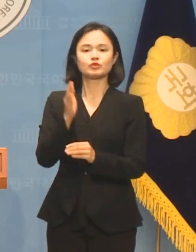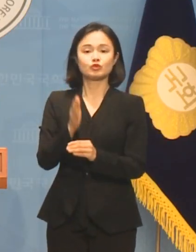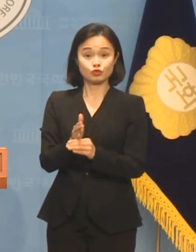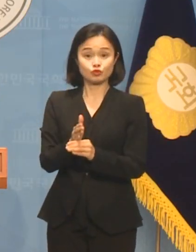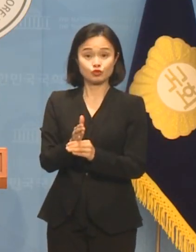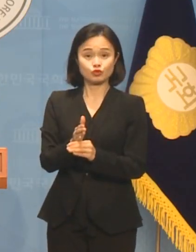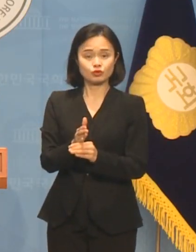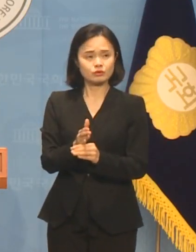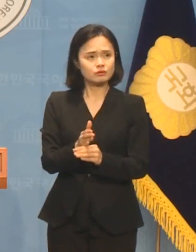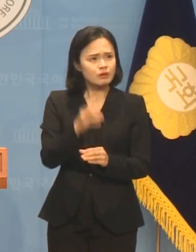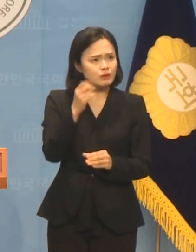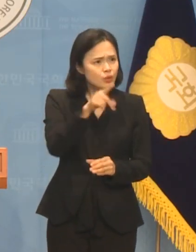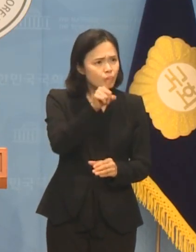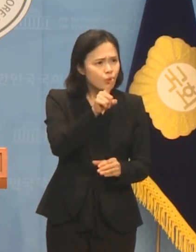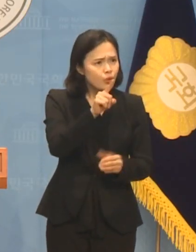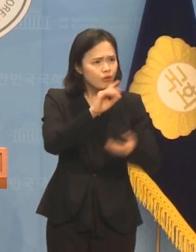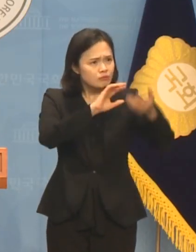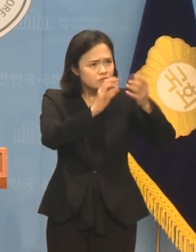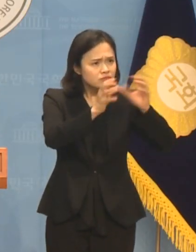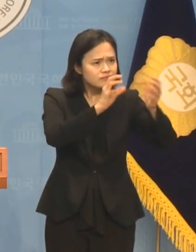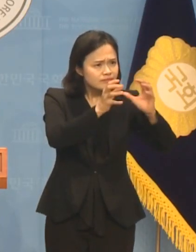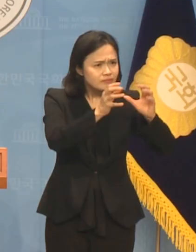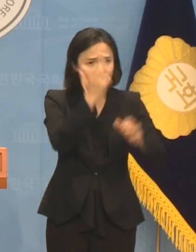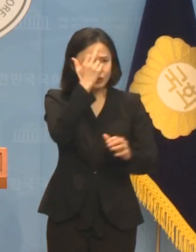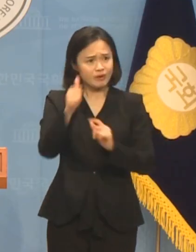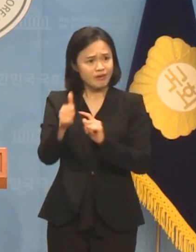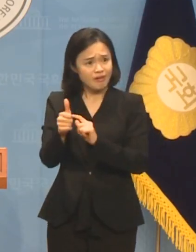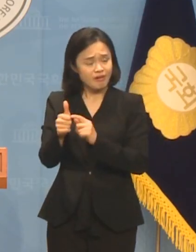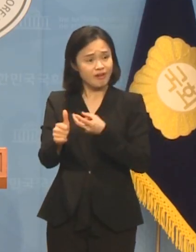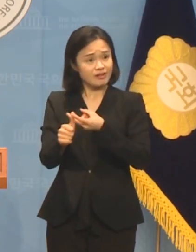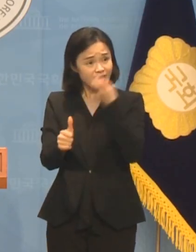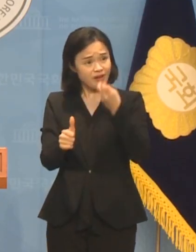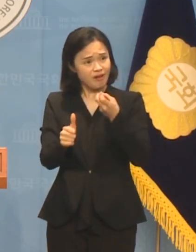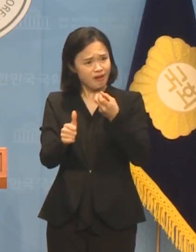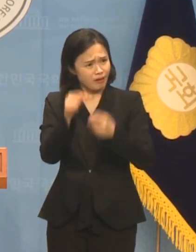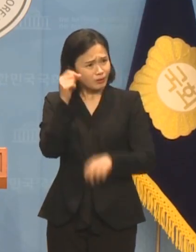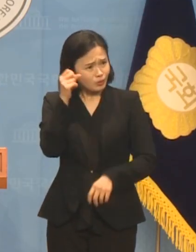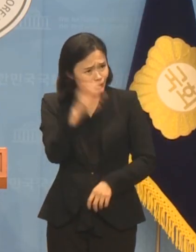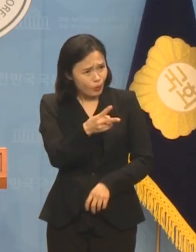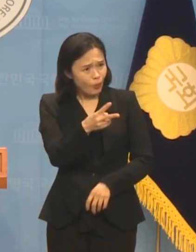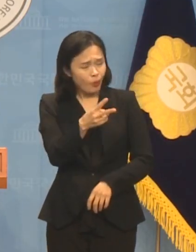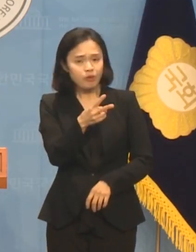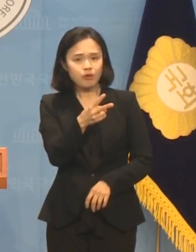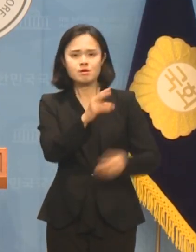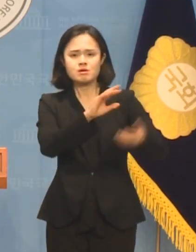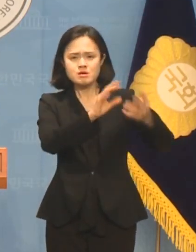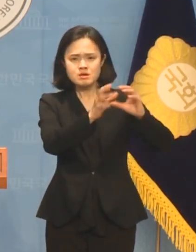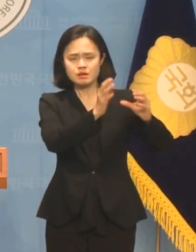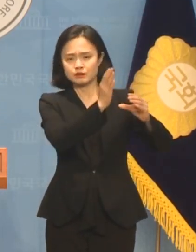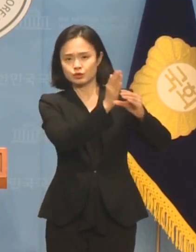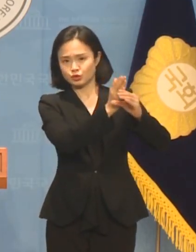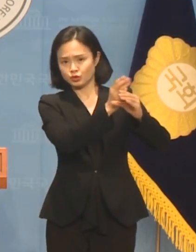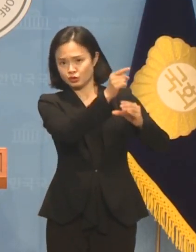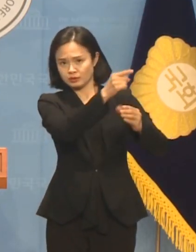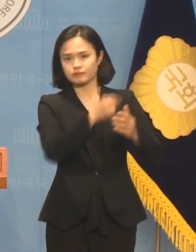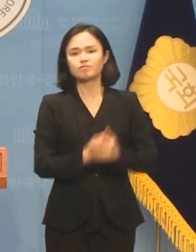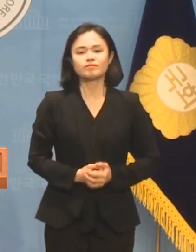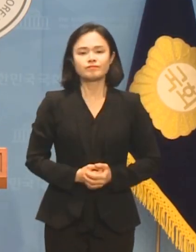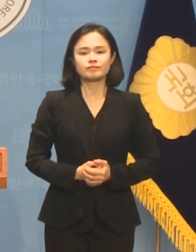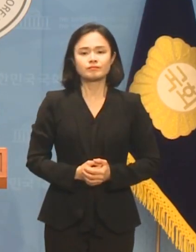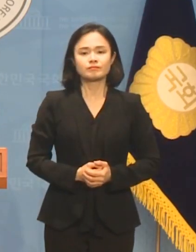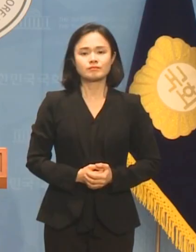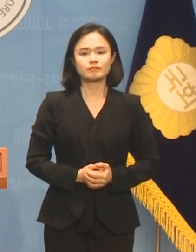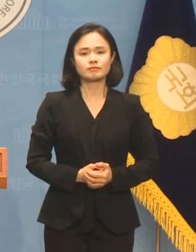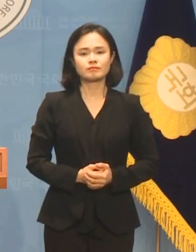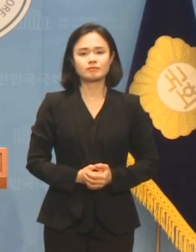탄핵까지 거론하고 있습니다. 방금 보셨듯이 이미 형사 고발에 착수하였습니다. 도대체